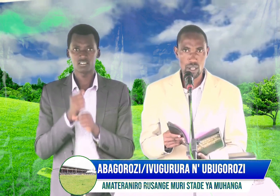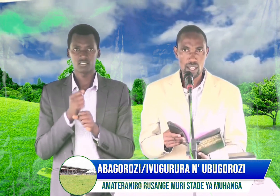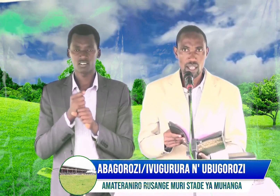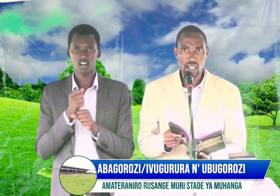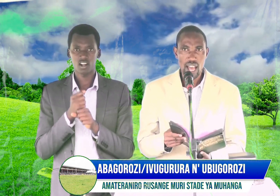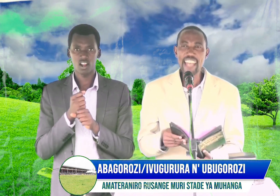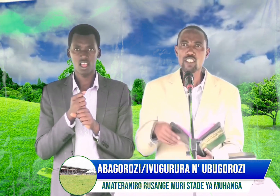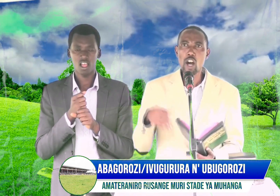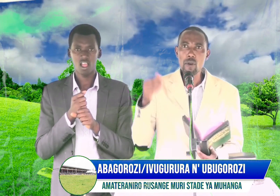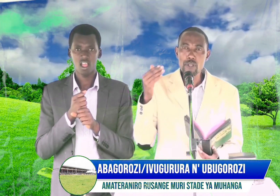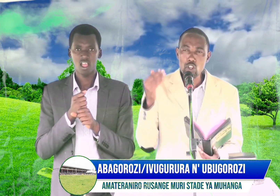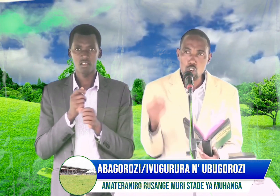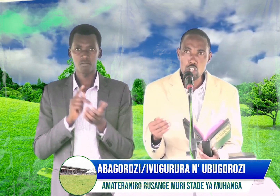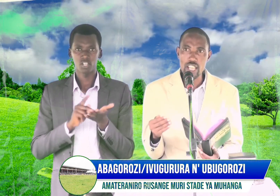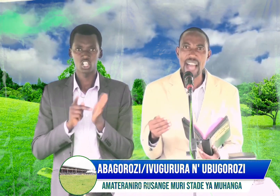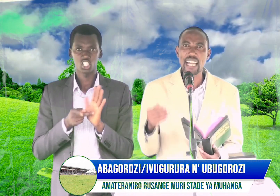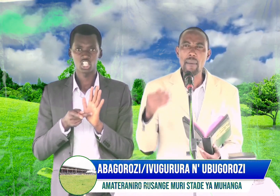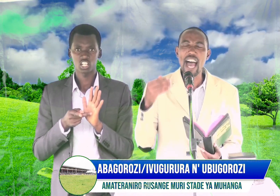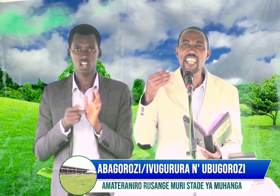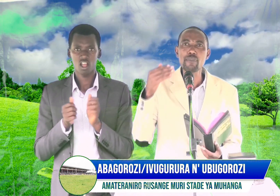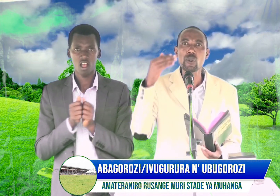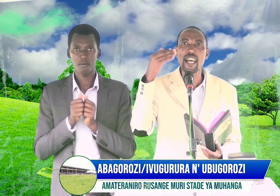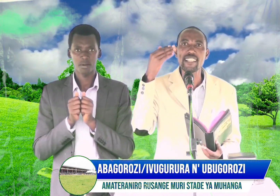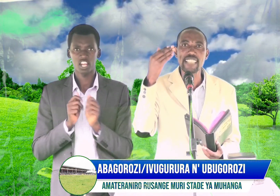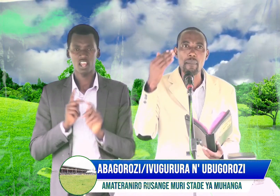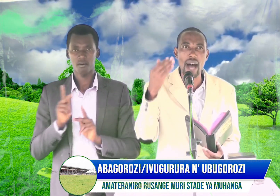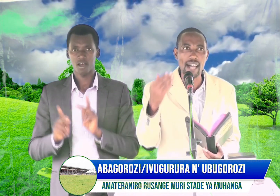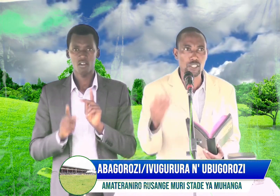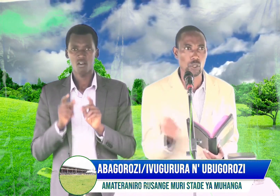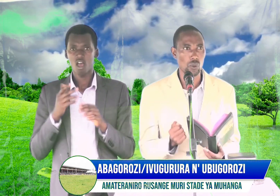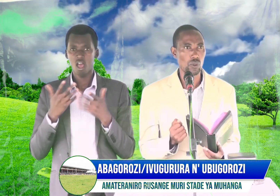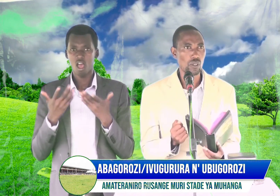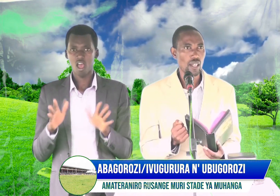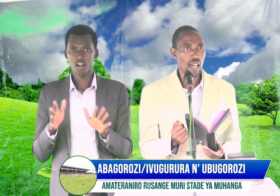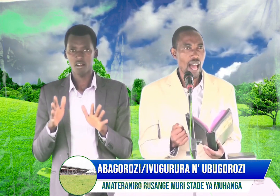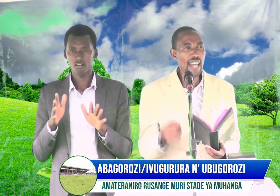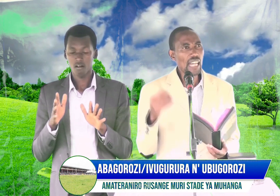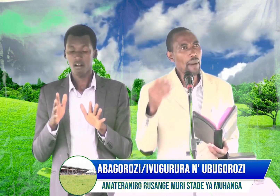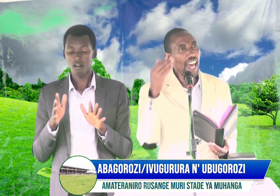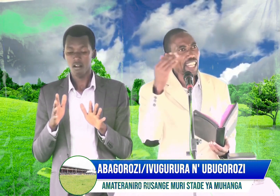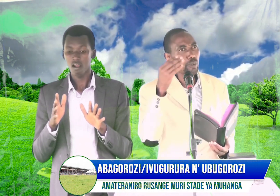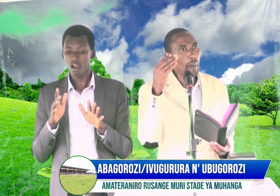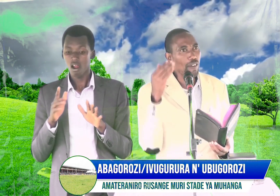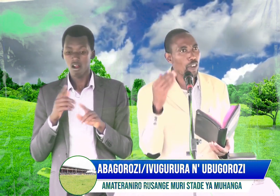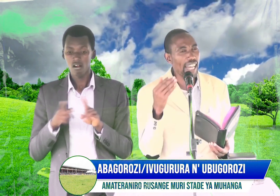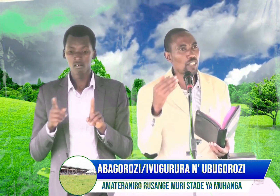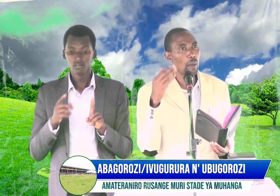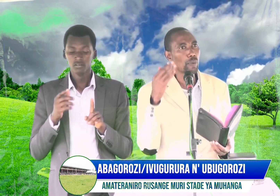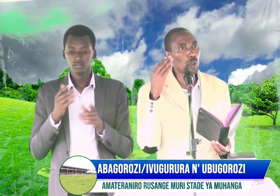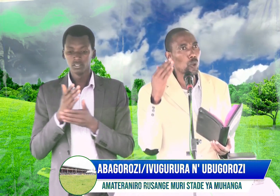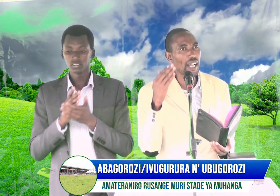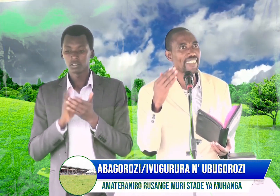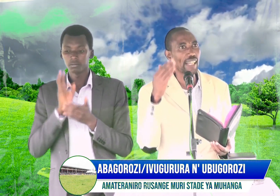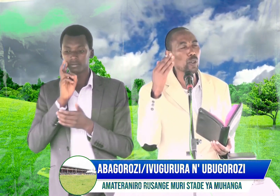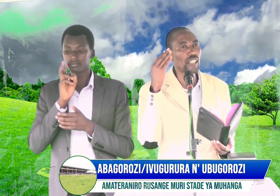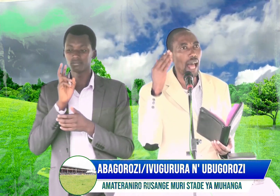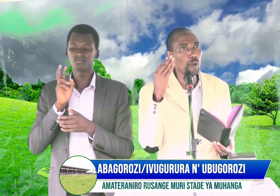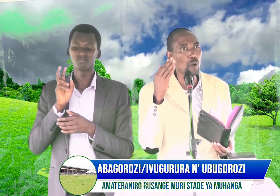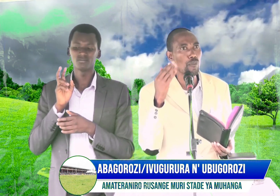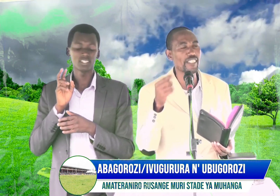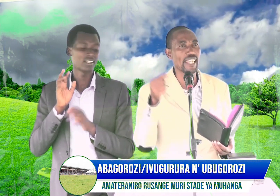n'abantu ariko mu by'ukuri hakaba hari ibyo urenze amaso hakaba hari ibyo bavuga ariko mu by'ukuri